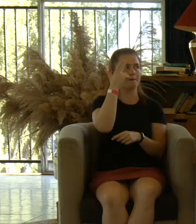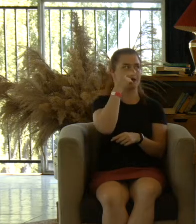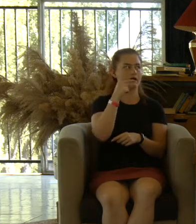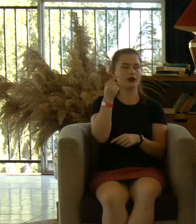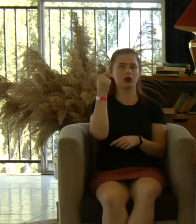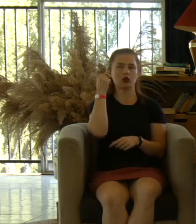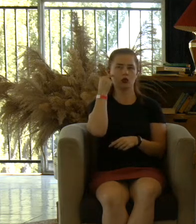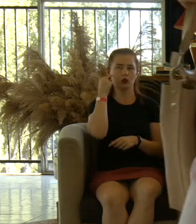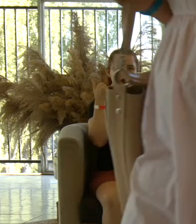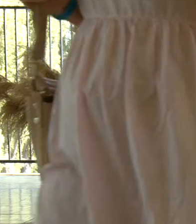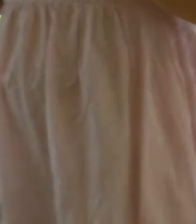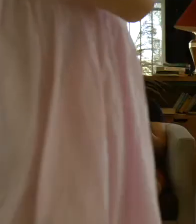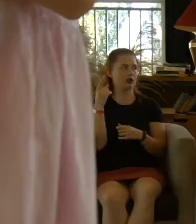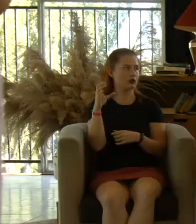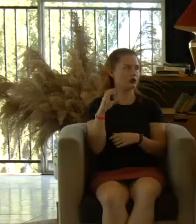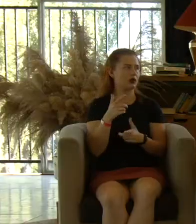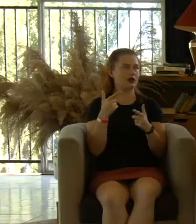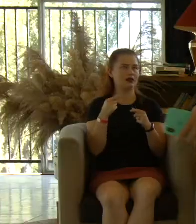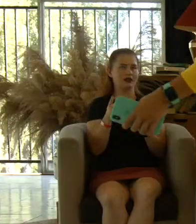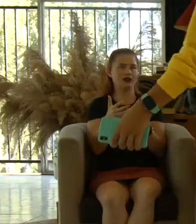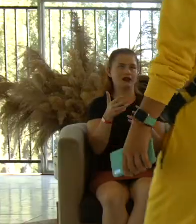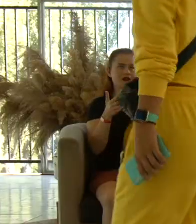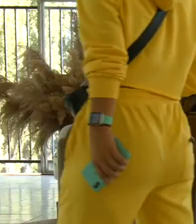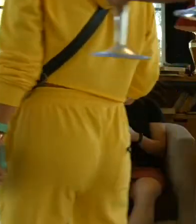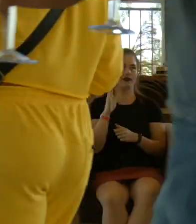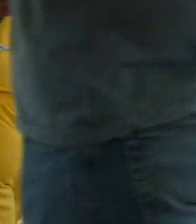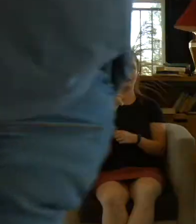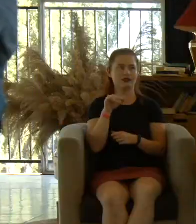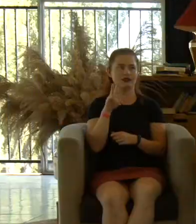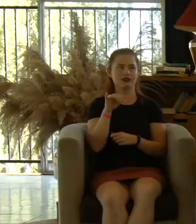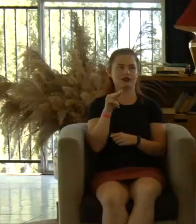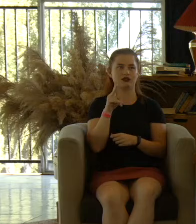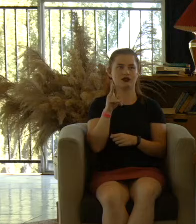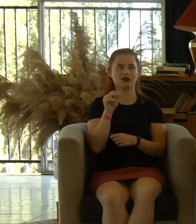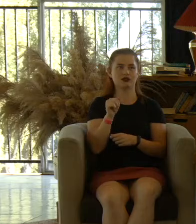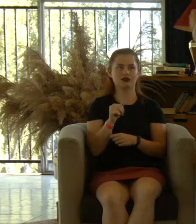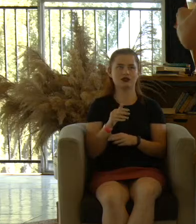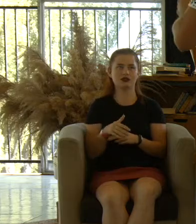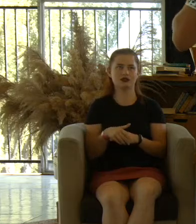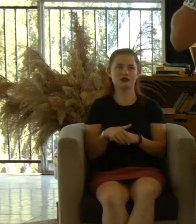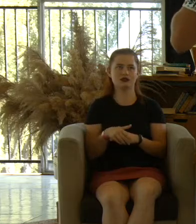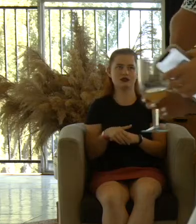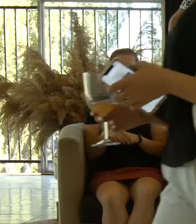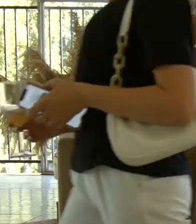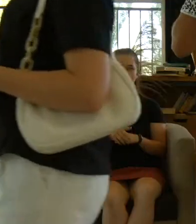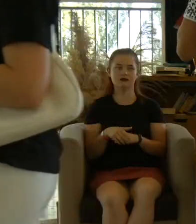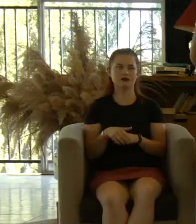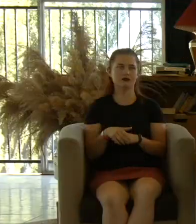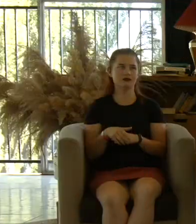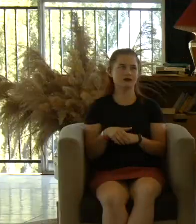думать… Сейчас, секунду. А вы где взяли? Синички. Нет, вы взяли Perfect Day в Синичке.